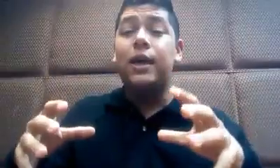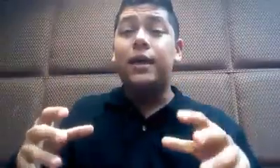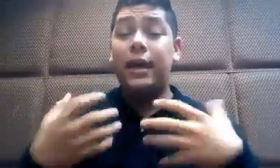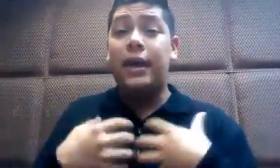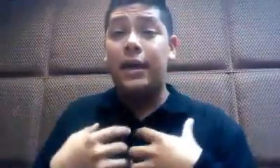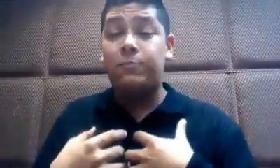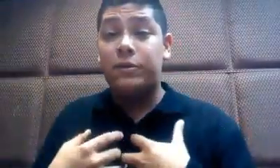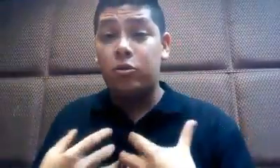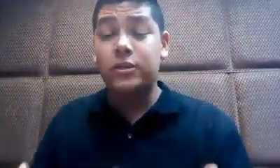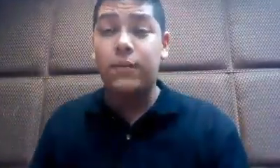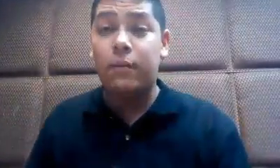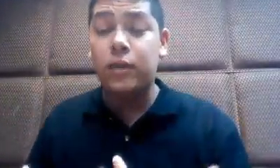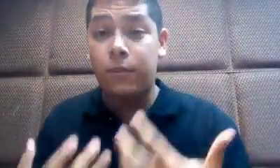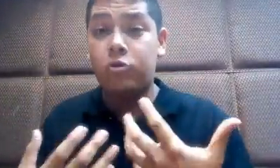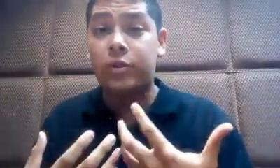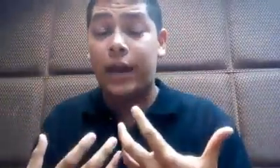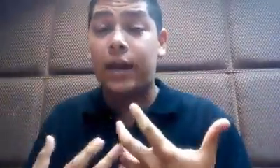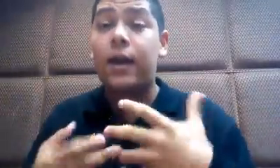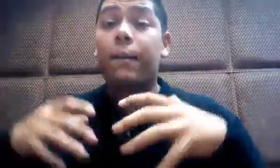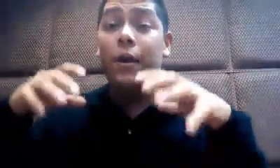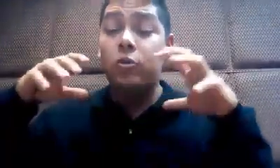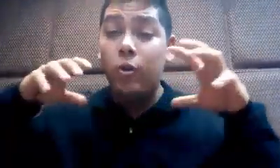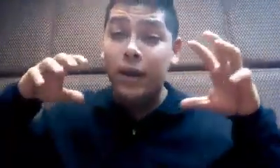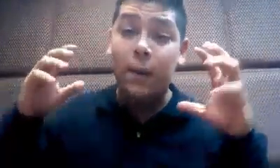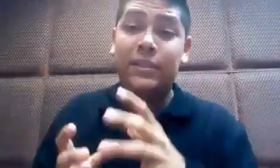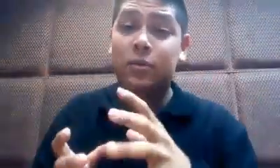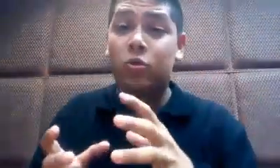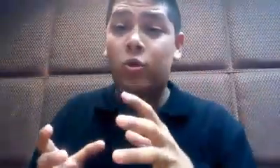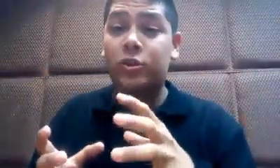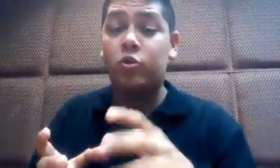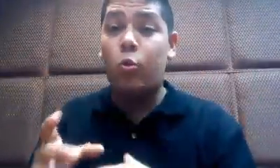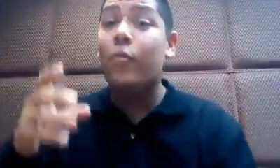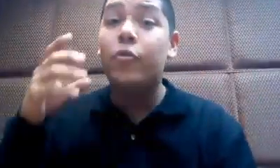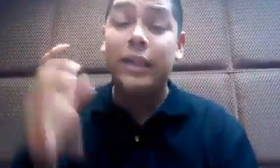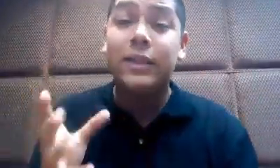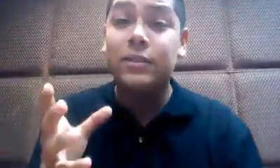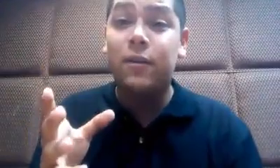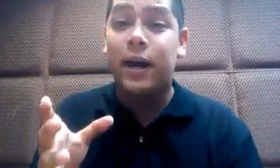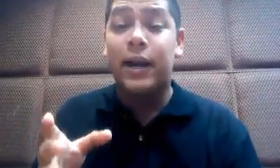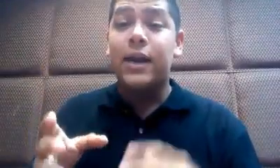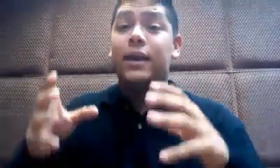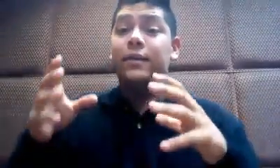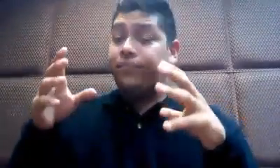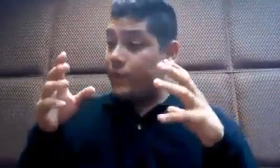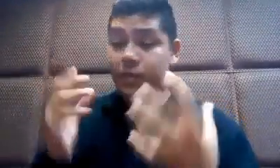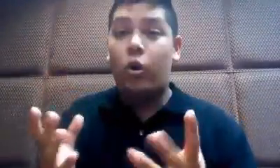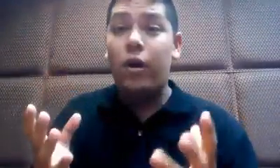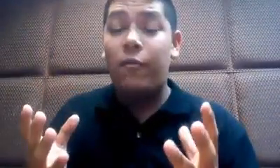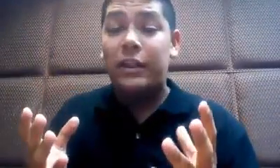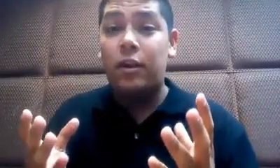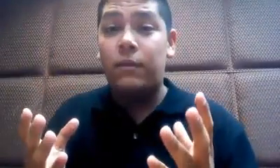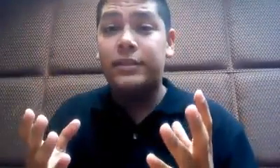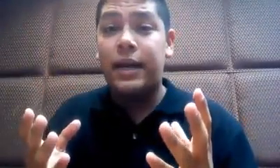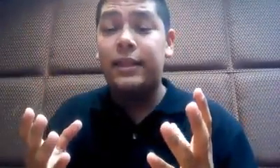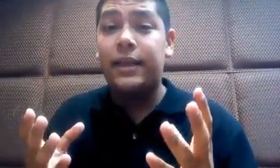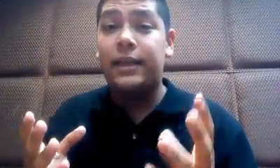que a las personas que viajamos en camión nos caga, pero todavía que pasa todo esto, cuando ya te vas a bajar, todavía falta lo más cagante, que